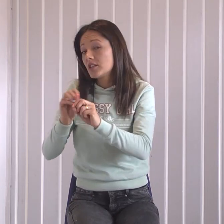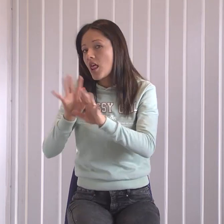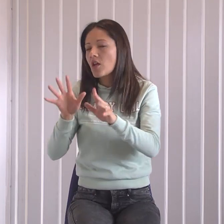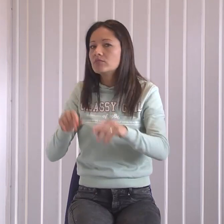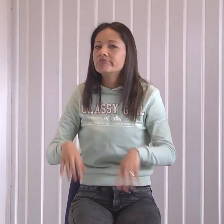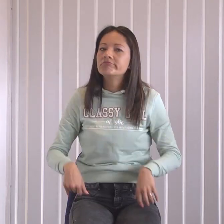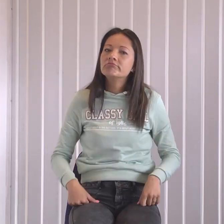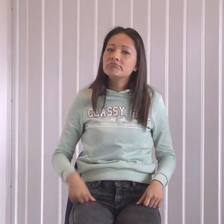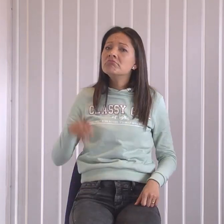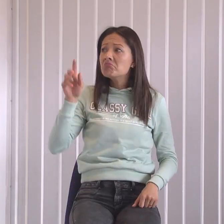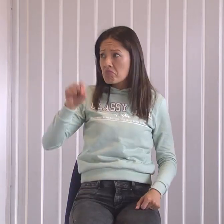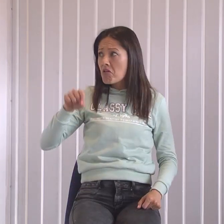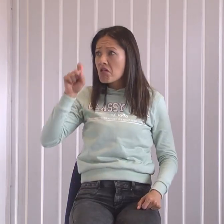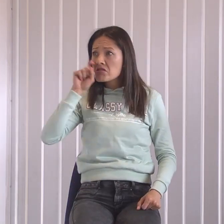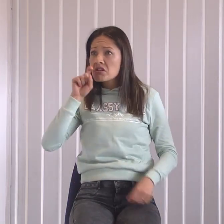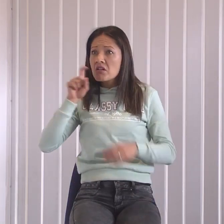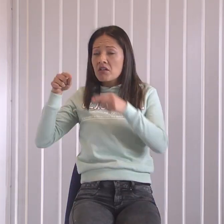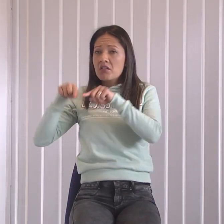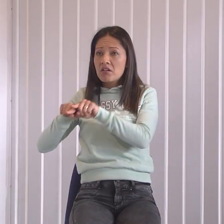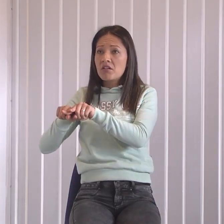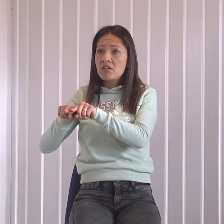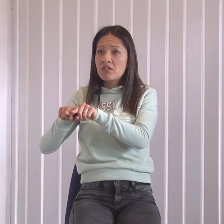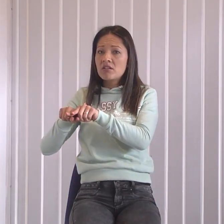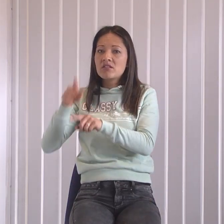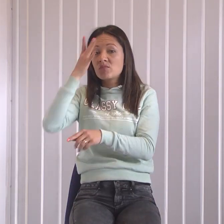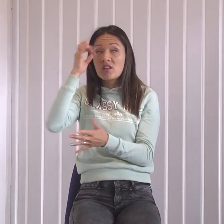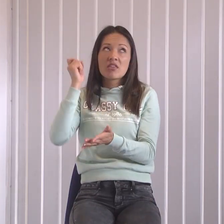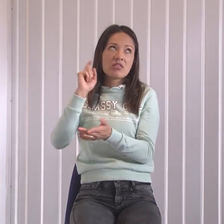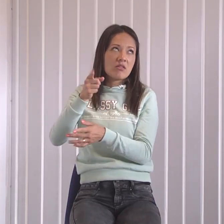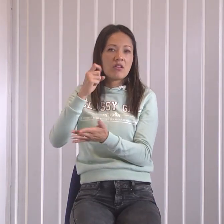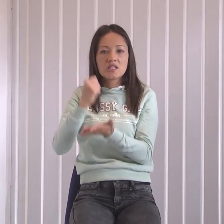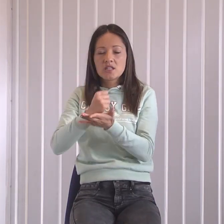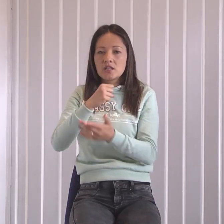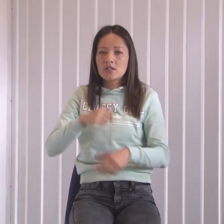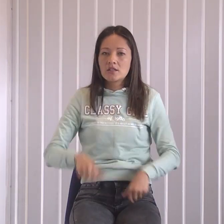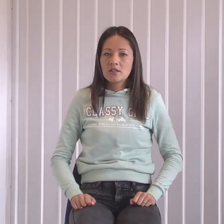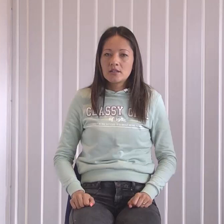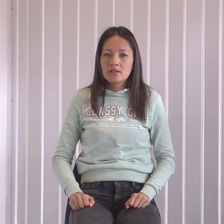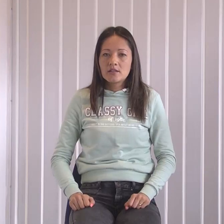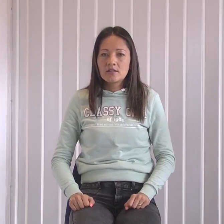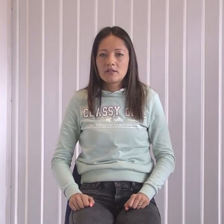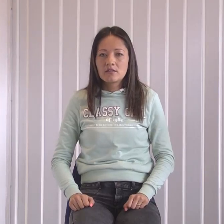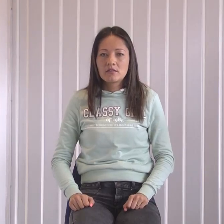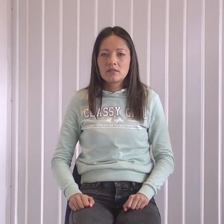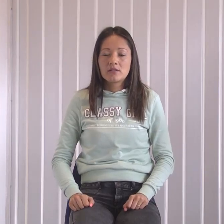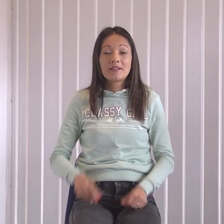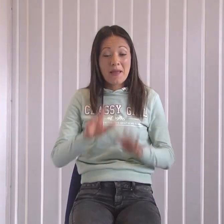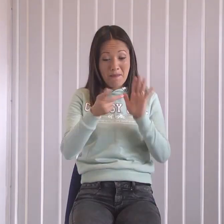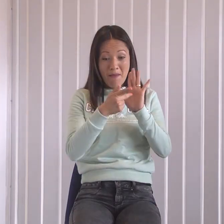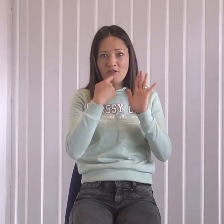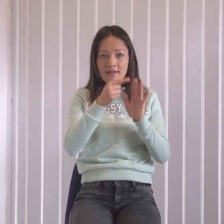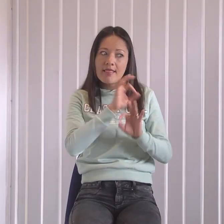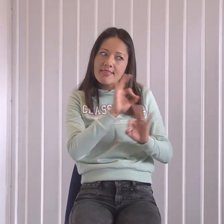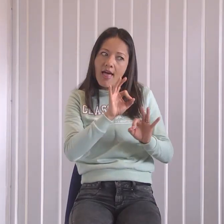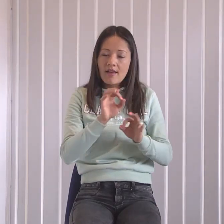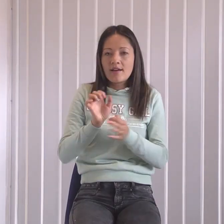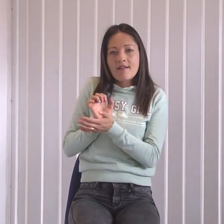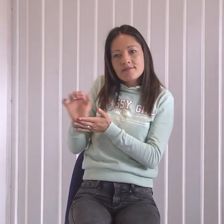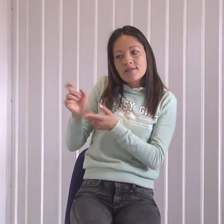O sea, pueden tener la intimidad por deber, así como dice Pablo, y no se nieguen los unos a los